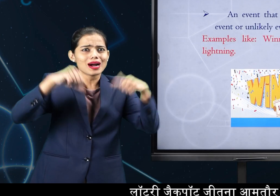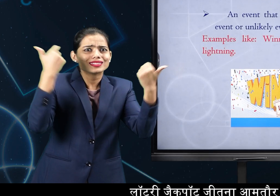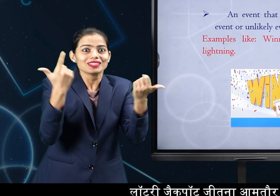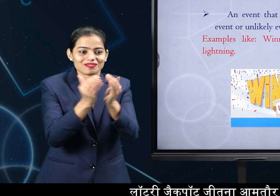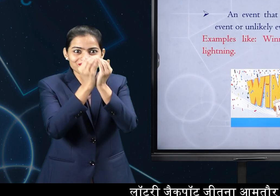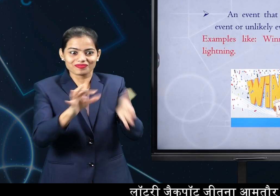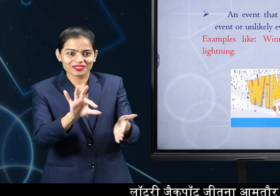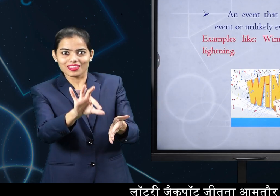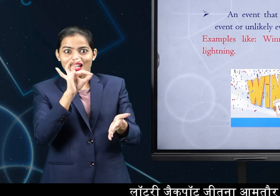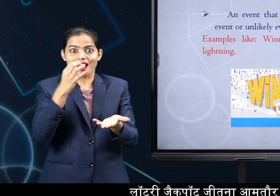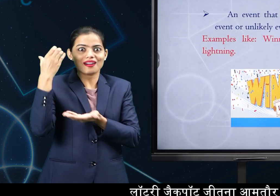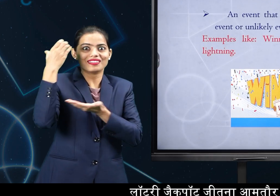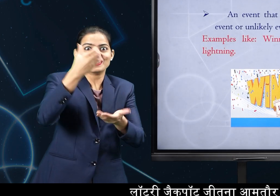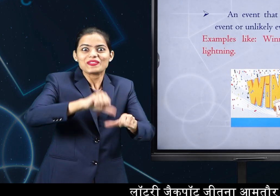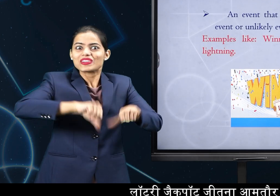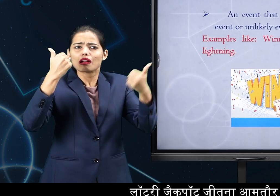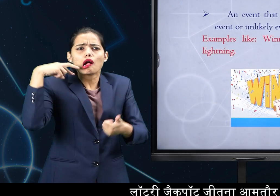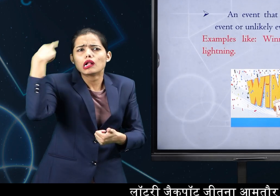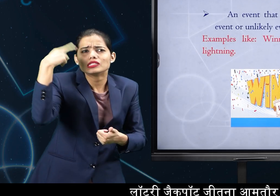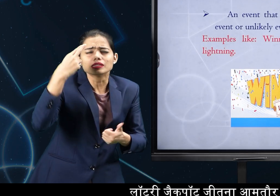लॉटरी जैकपॉट जितना आमतौर पर बेहद कम होता है।